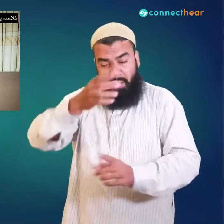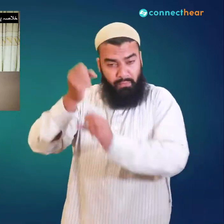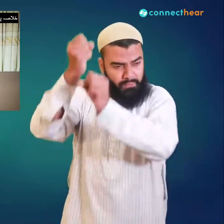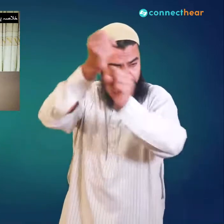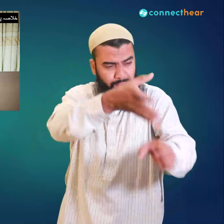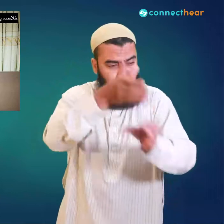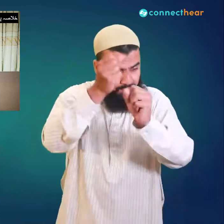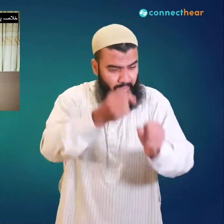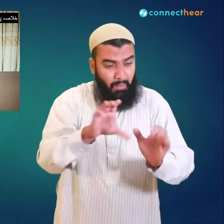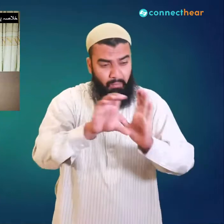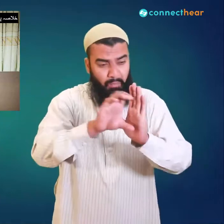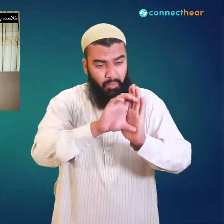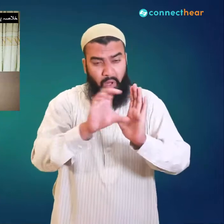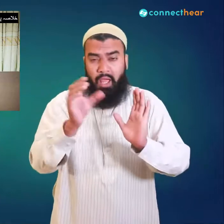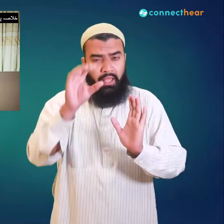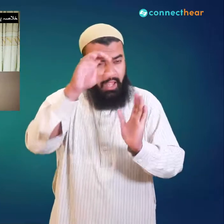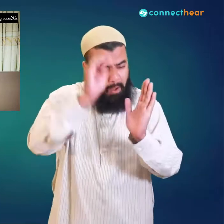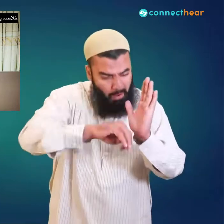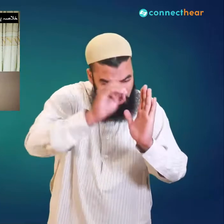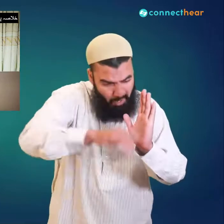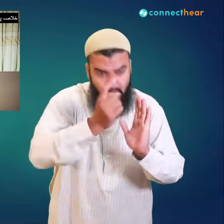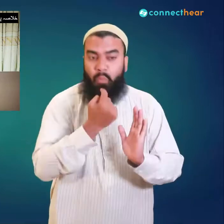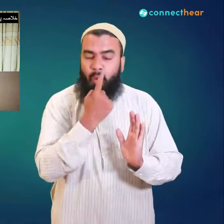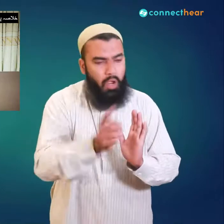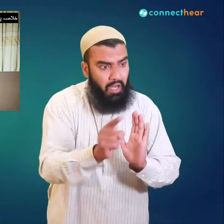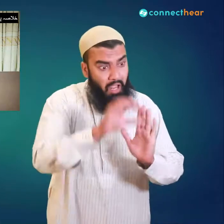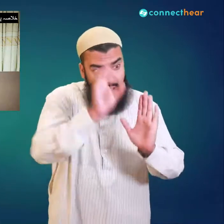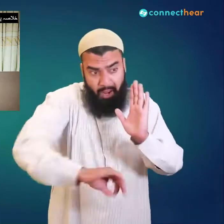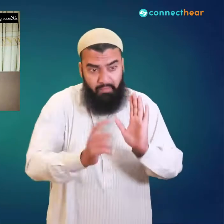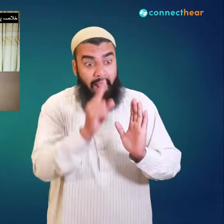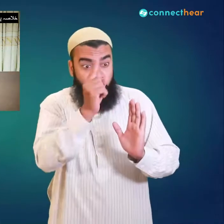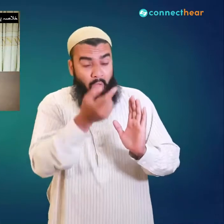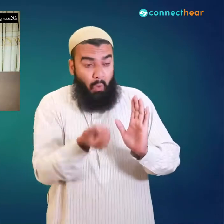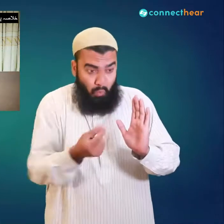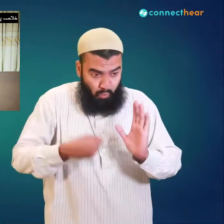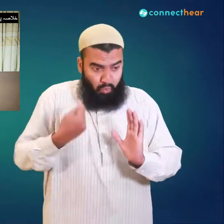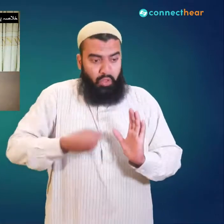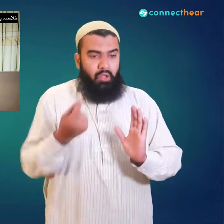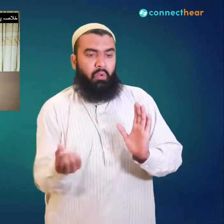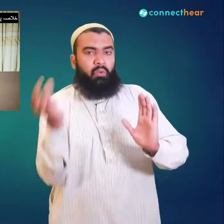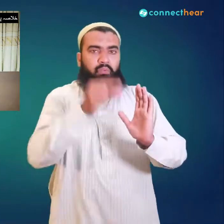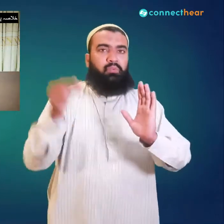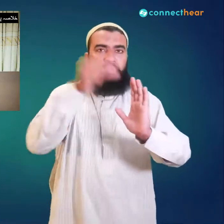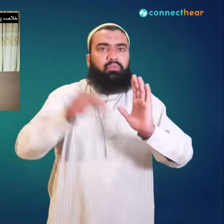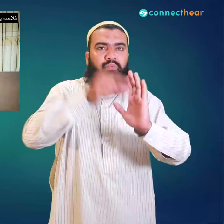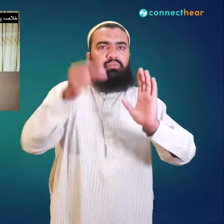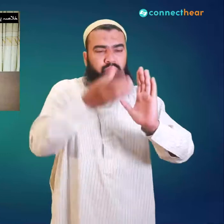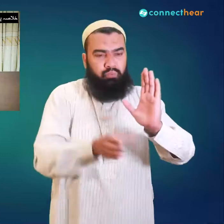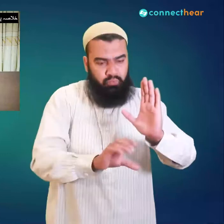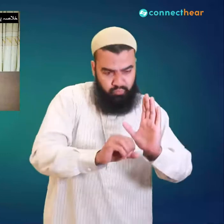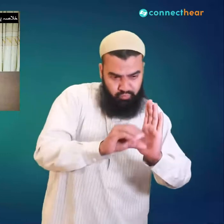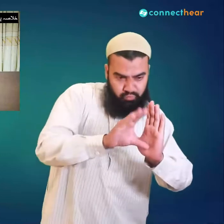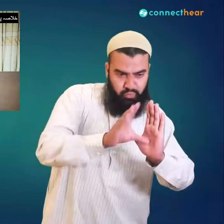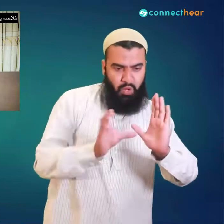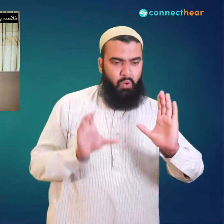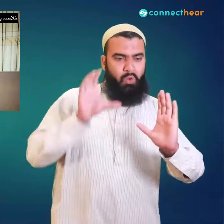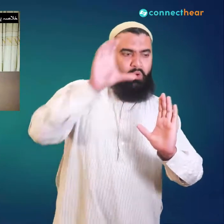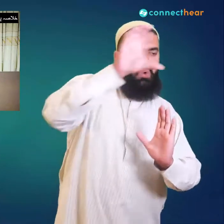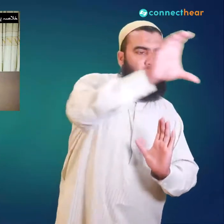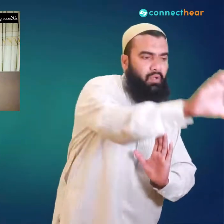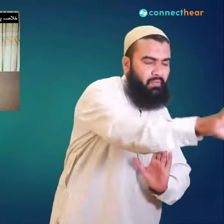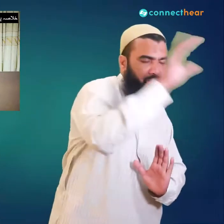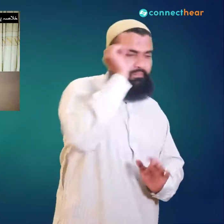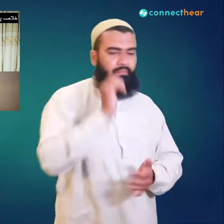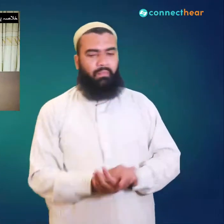وجہ سے اللہ رب العزت نے اس کو یہ فرمایا کہ یہ نہ سمجھا جائے کہ یہ ضائع ہو گیا، بلکہ اس کا پورا پورا اجر اور